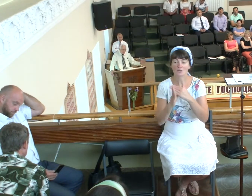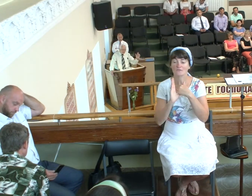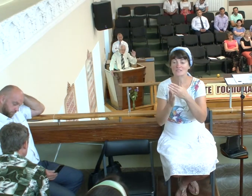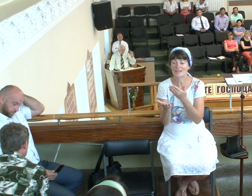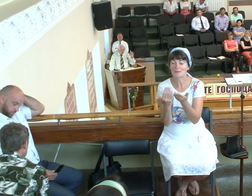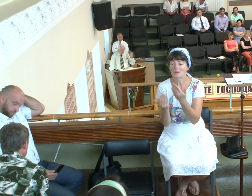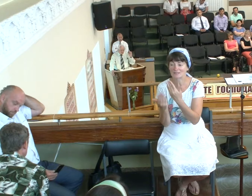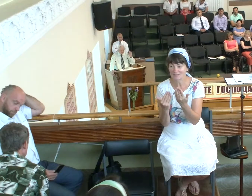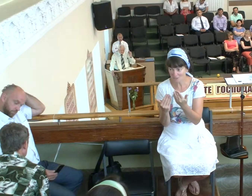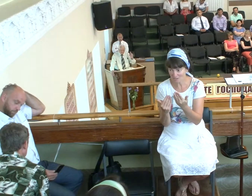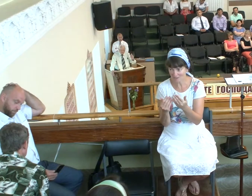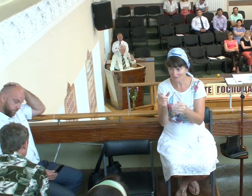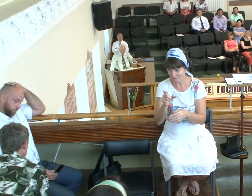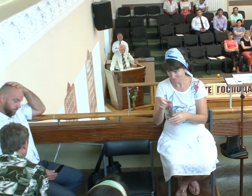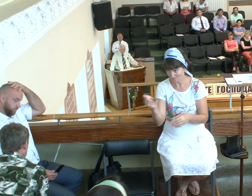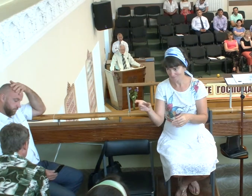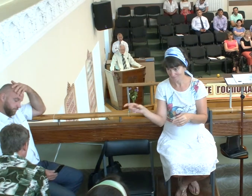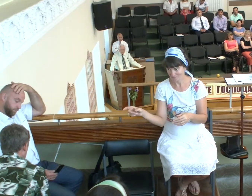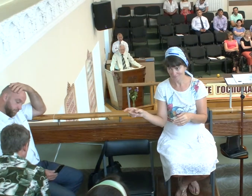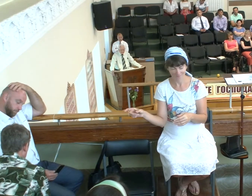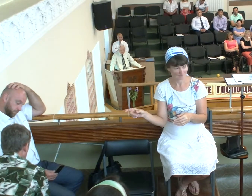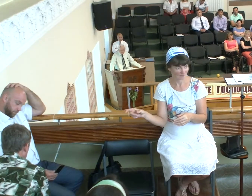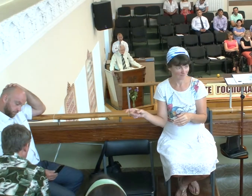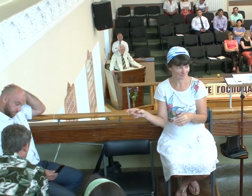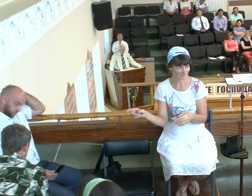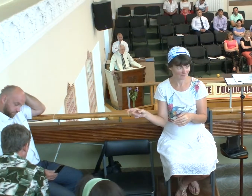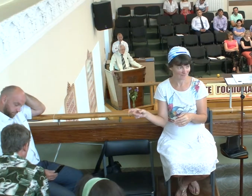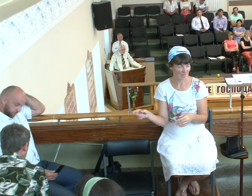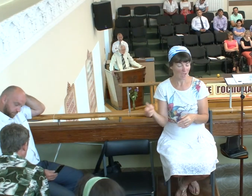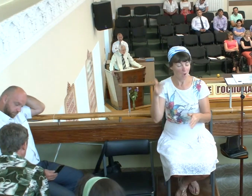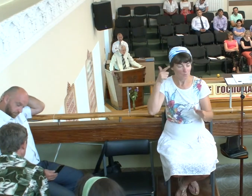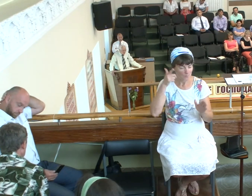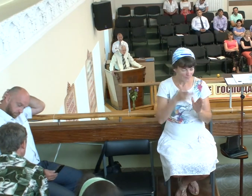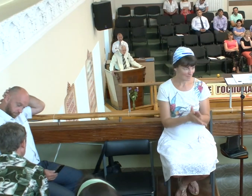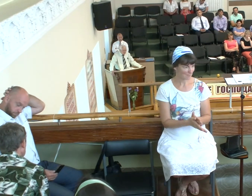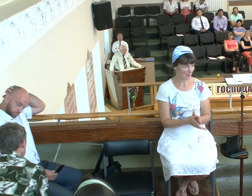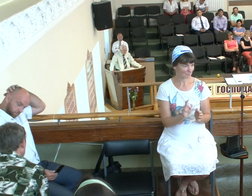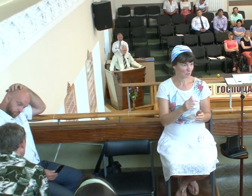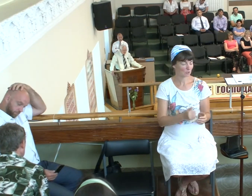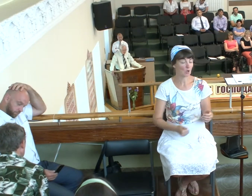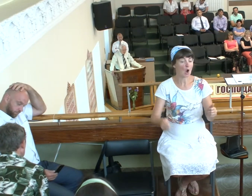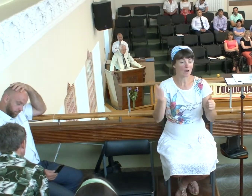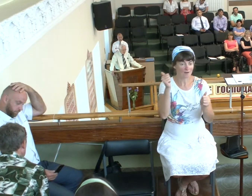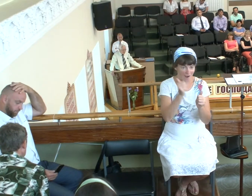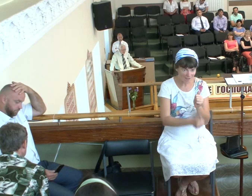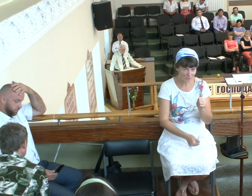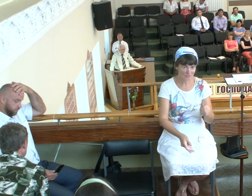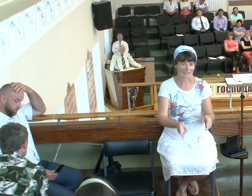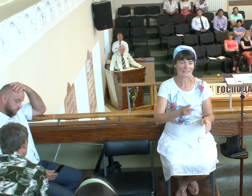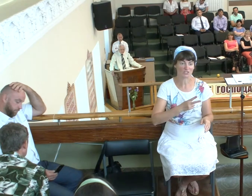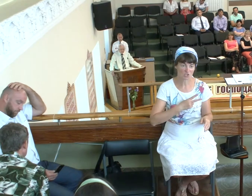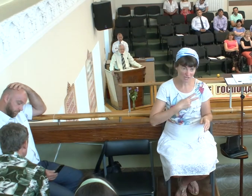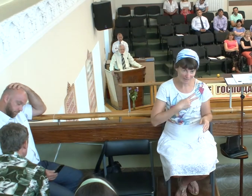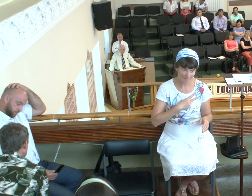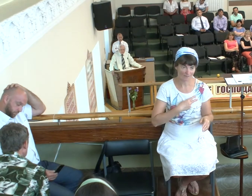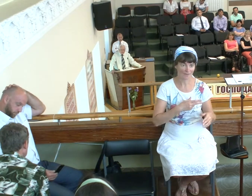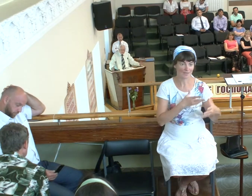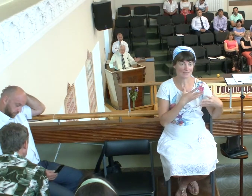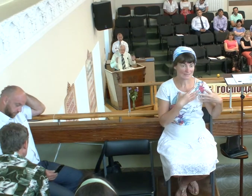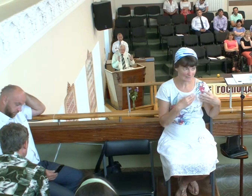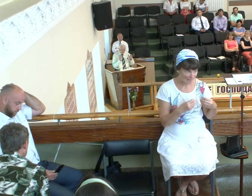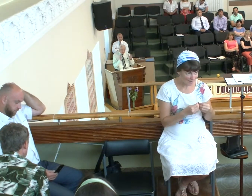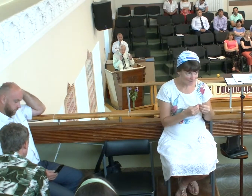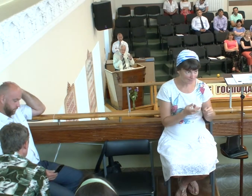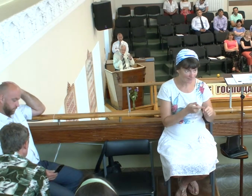что каждый член церкви – это Божье дитё драгоценное, то мы будем относиться